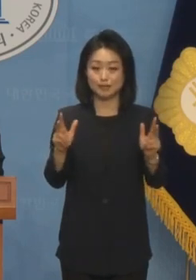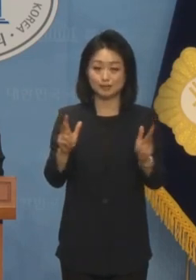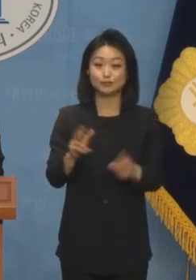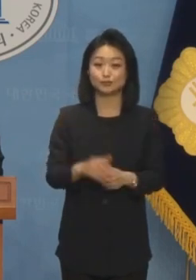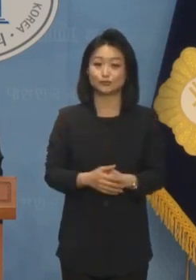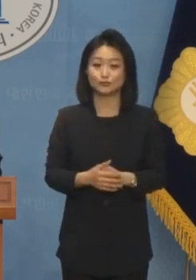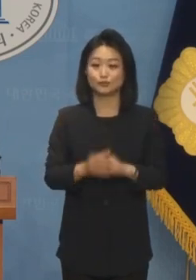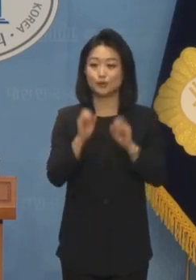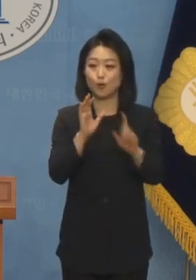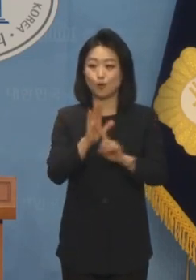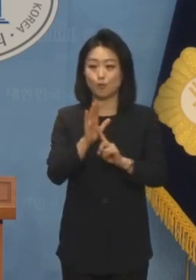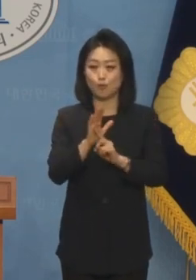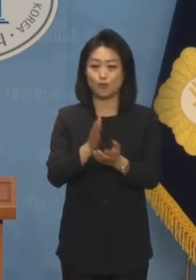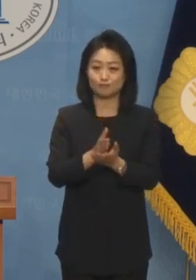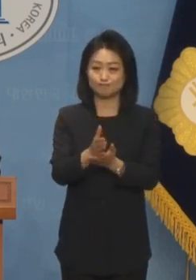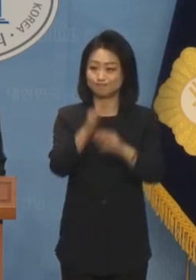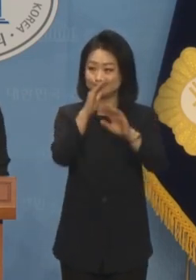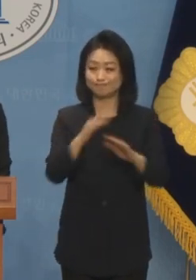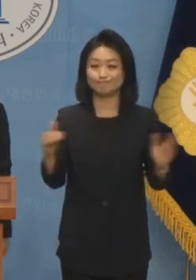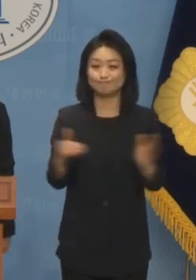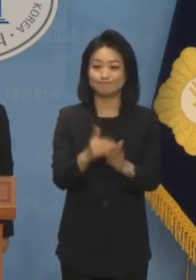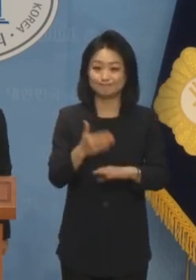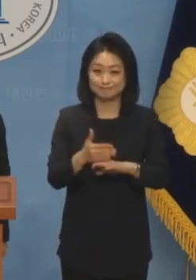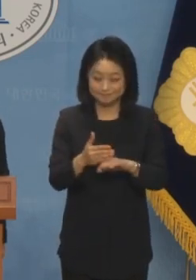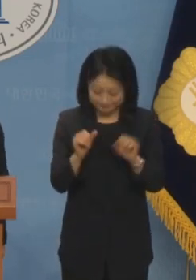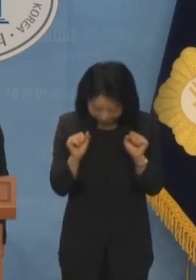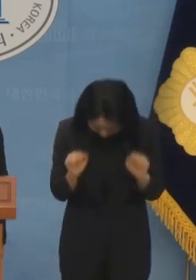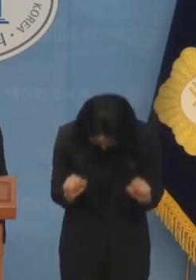브리핑을 마칩니다. 감사합니다.